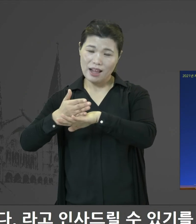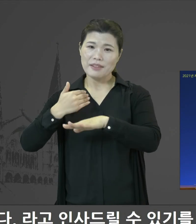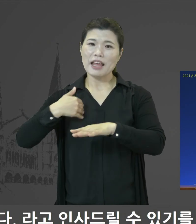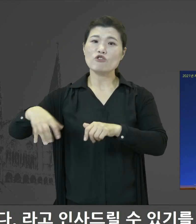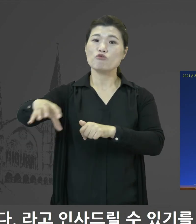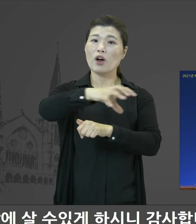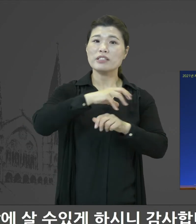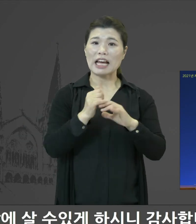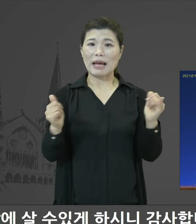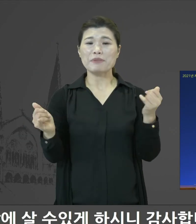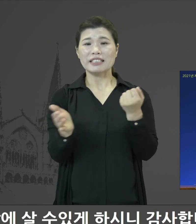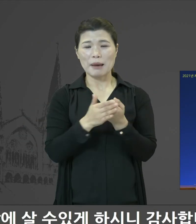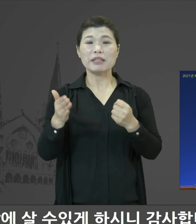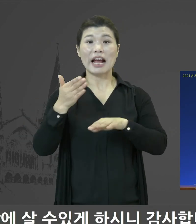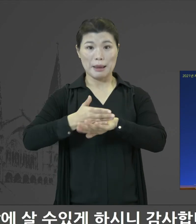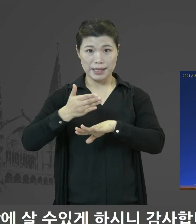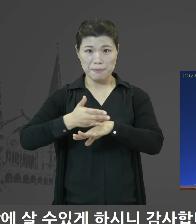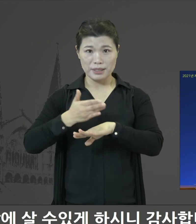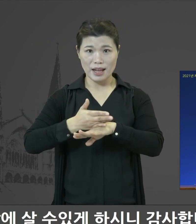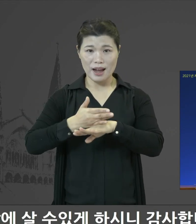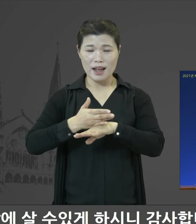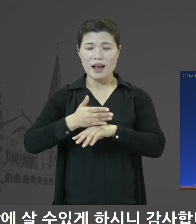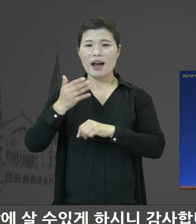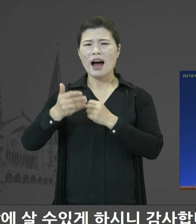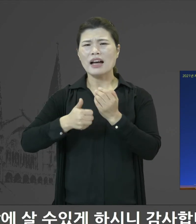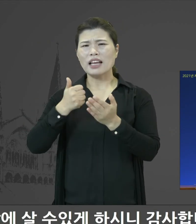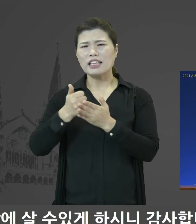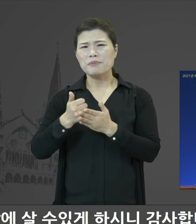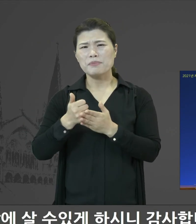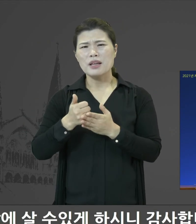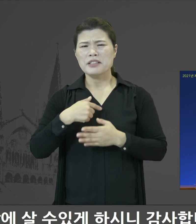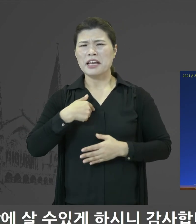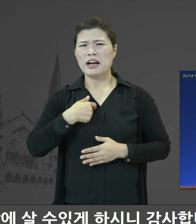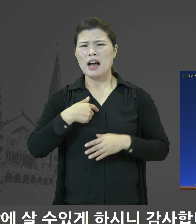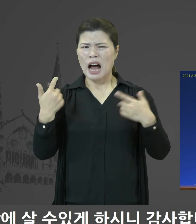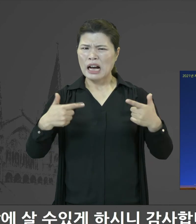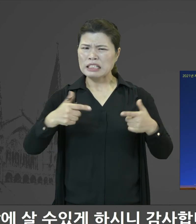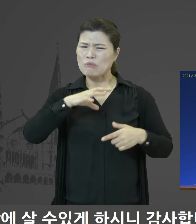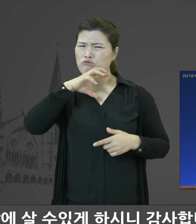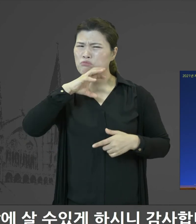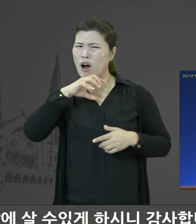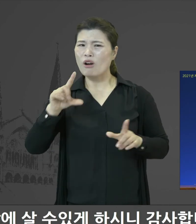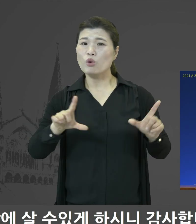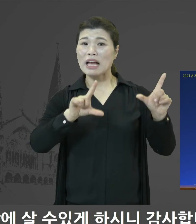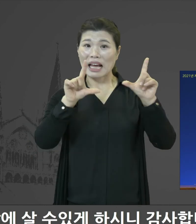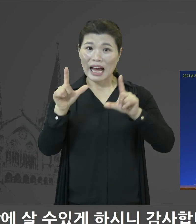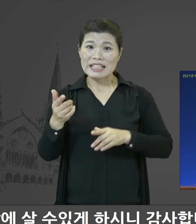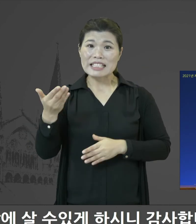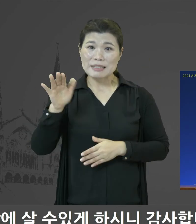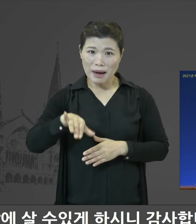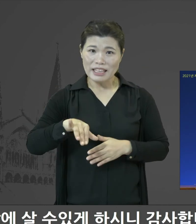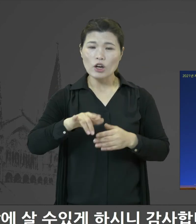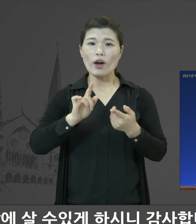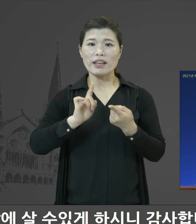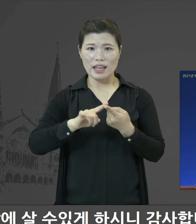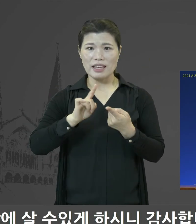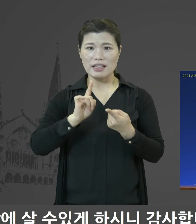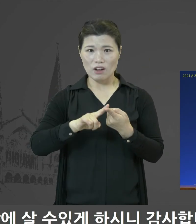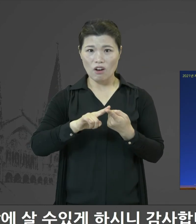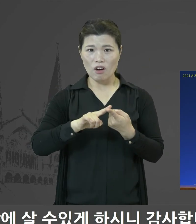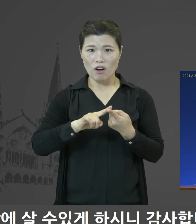감사합니다. 하나님, 제가 못 깨달은 수많은, 그래서 저는 불평하고 살았던 그 수많은 불평의 이유들도 그것으로 인해서